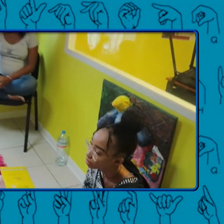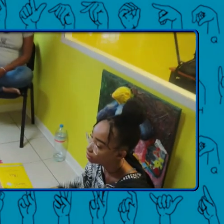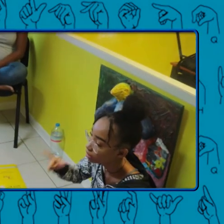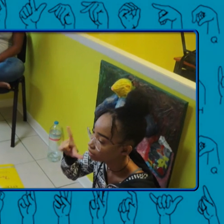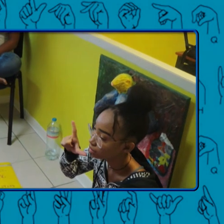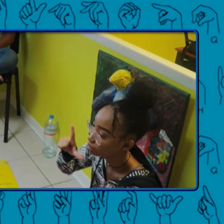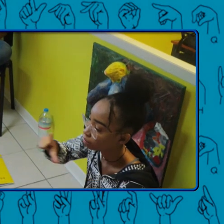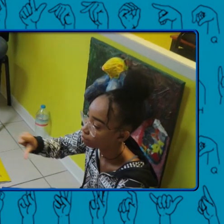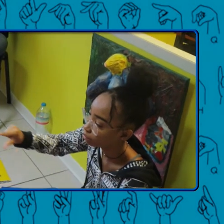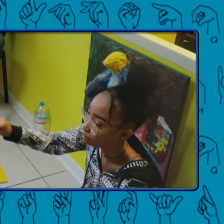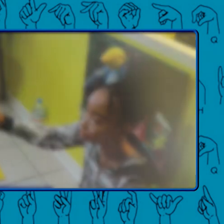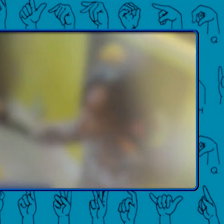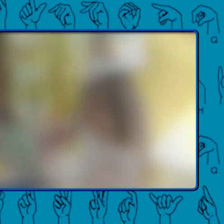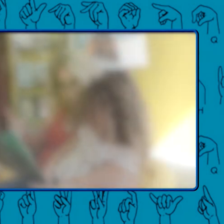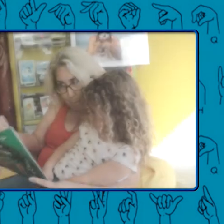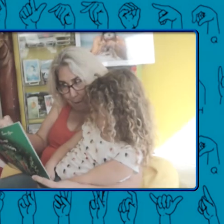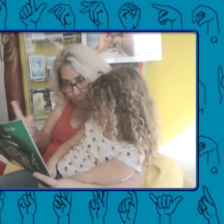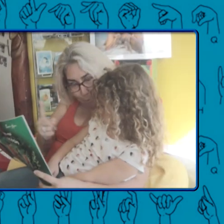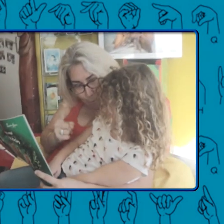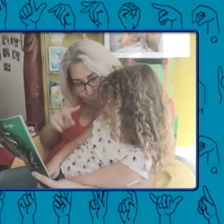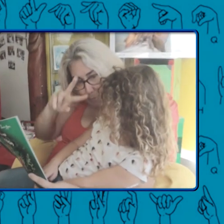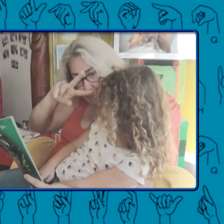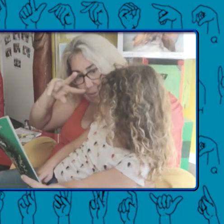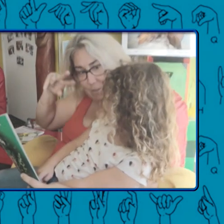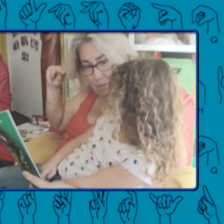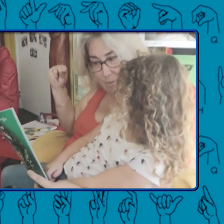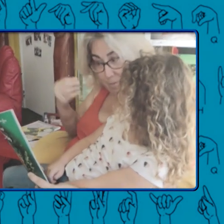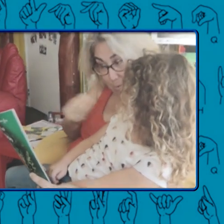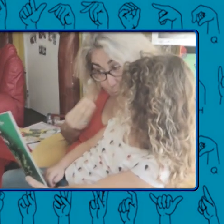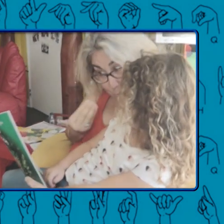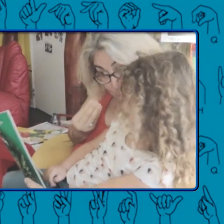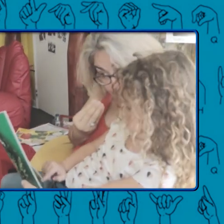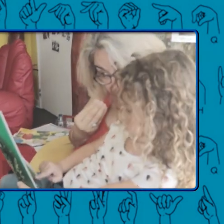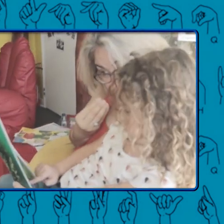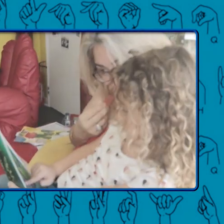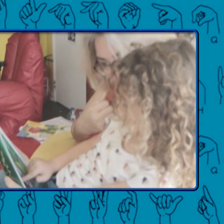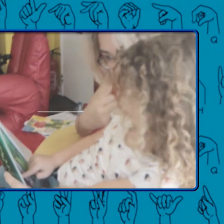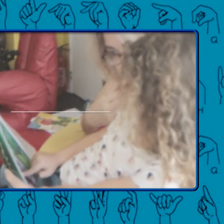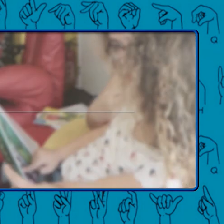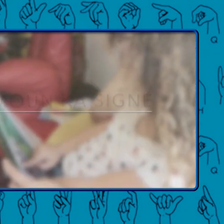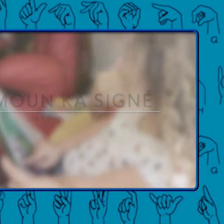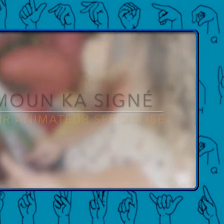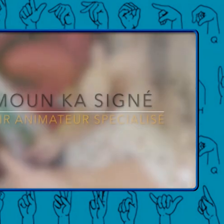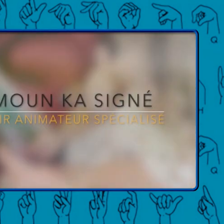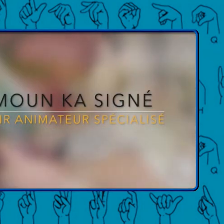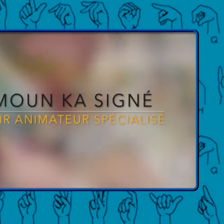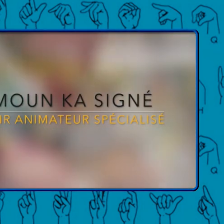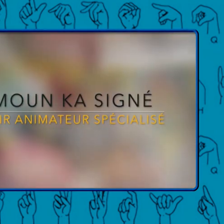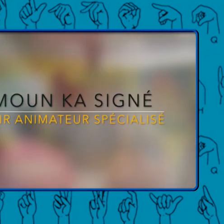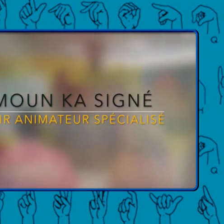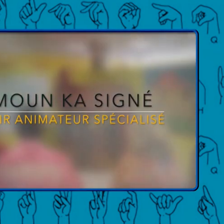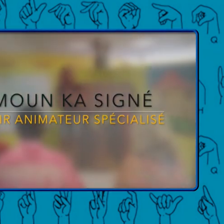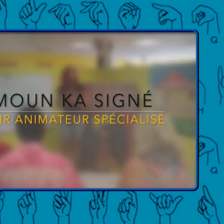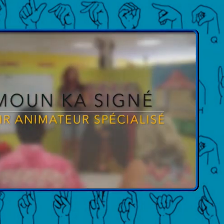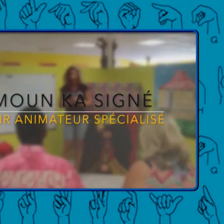mettre en place avec les entreprises. C'est leur donner envie, en fait, d'intégrer des personnes différentes. On est